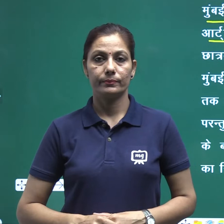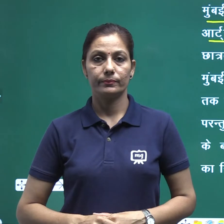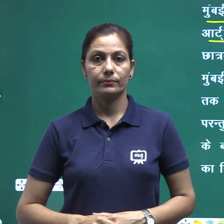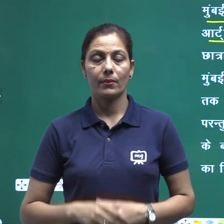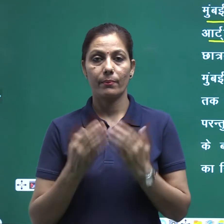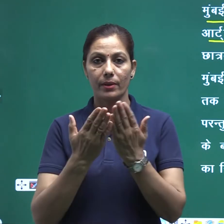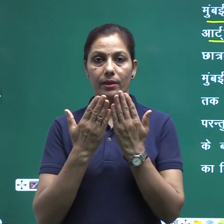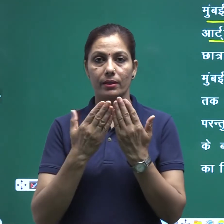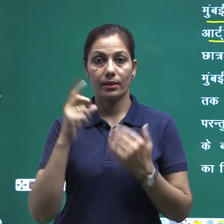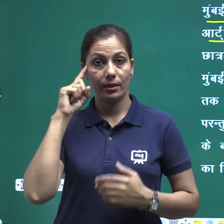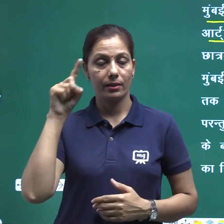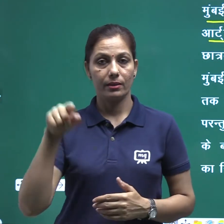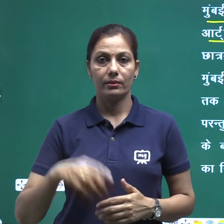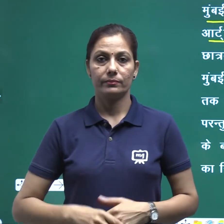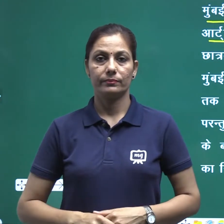अध्ययन के लिए